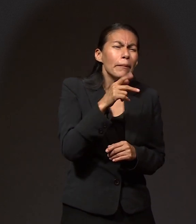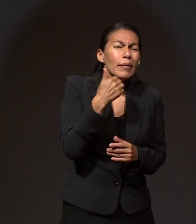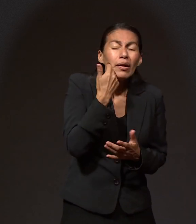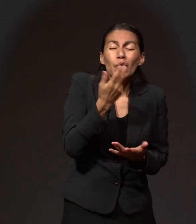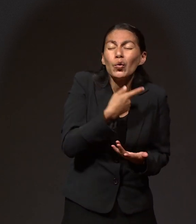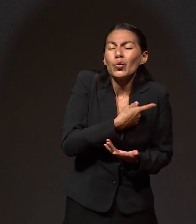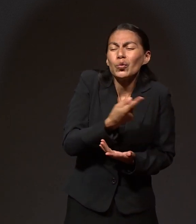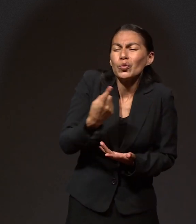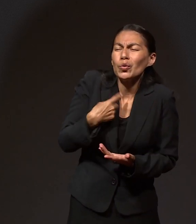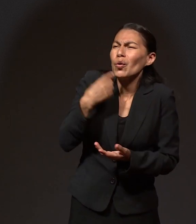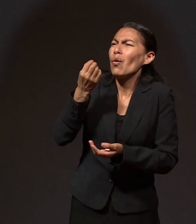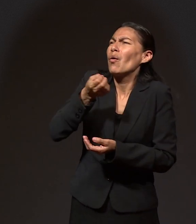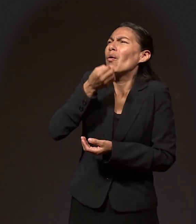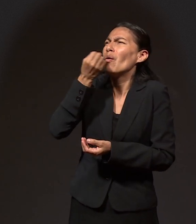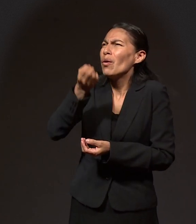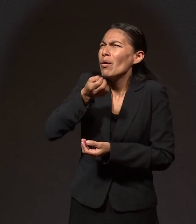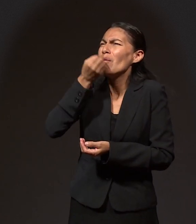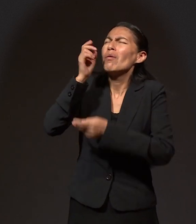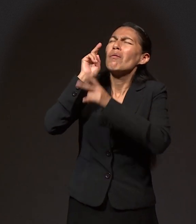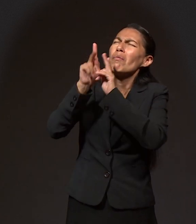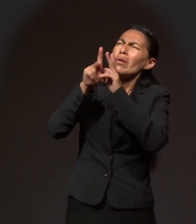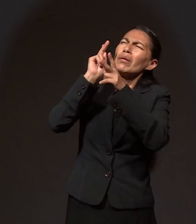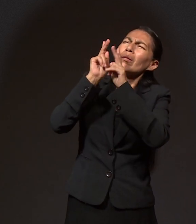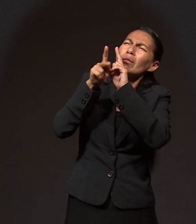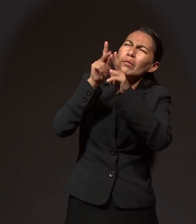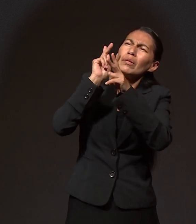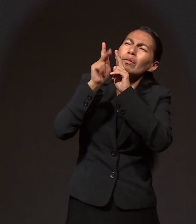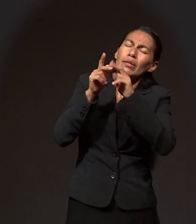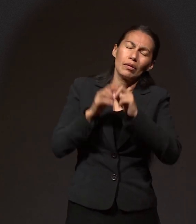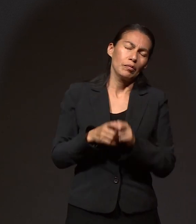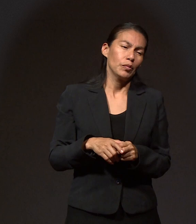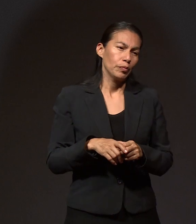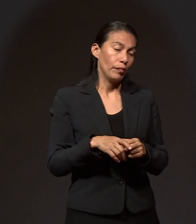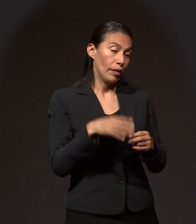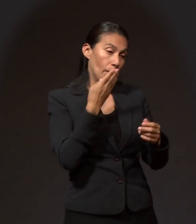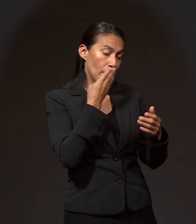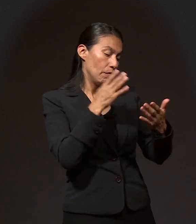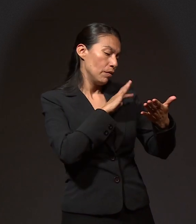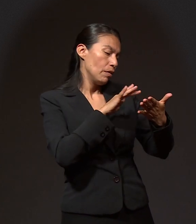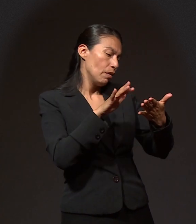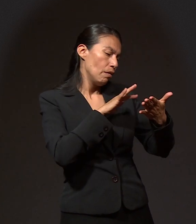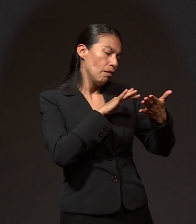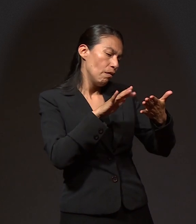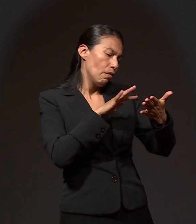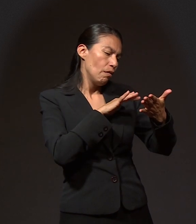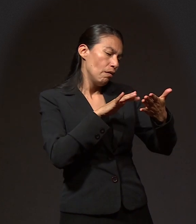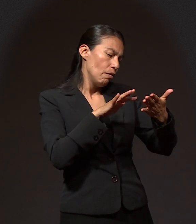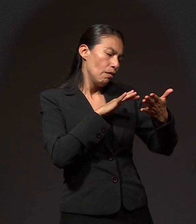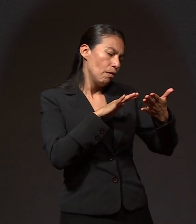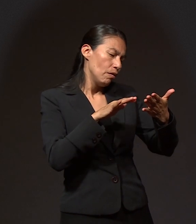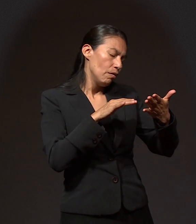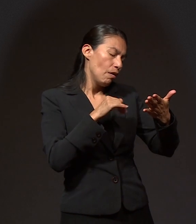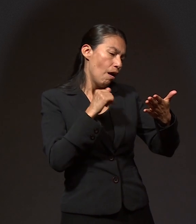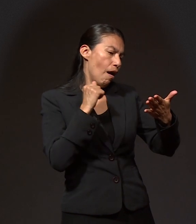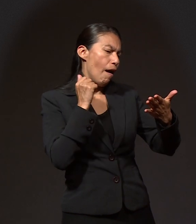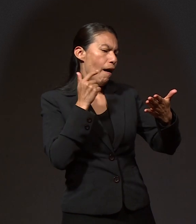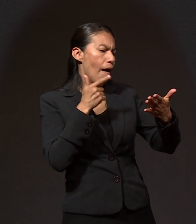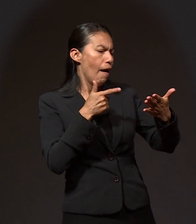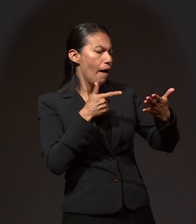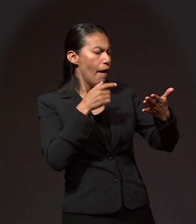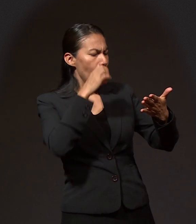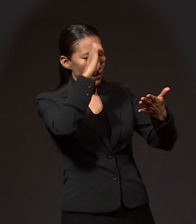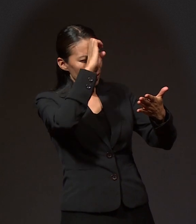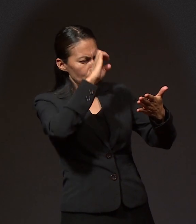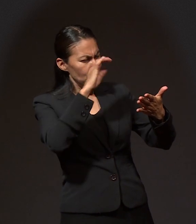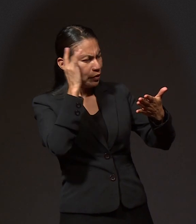pero nosotros no sabemos lo que Él nos quiere decir y es a través del estudio de la palabra de Dios como llegamos a